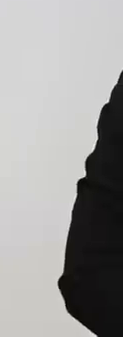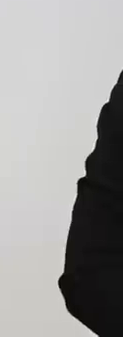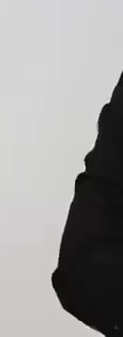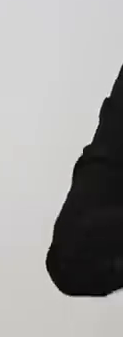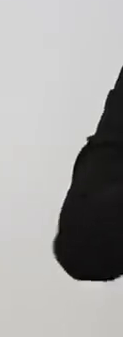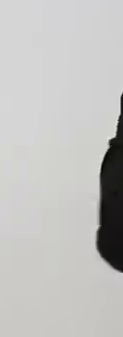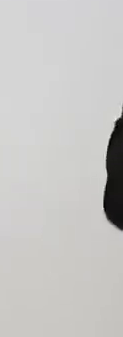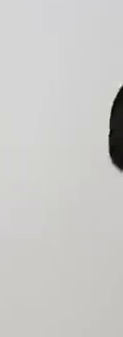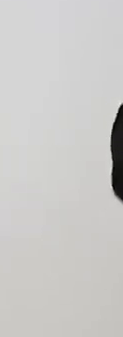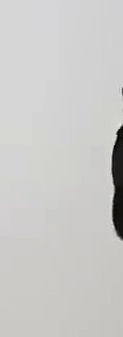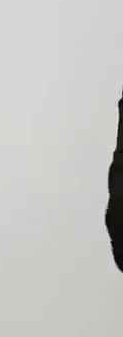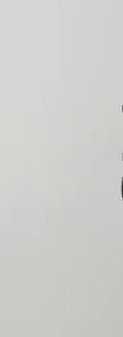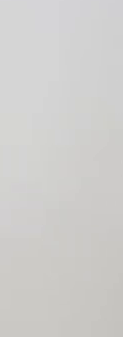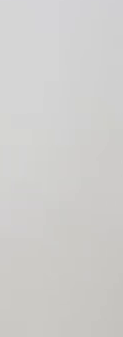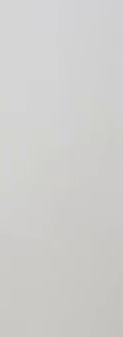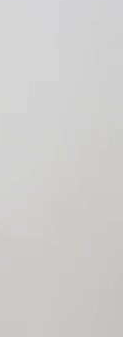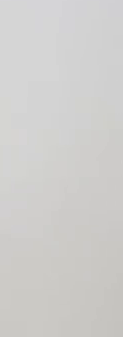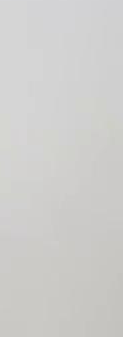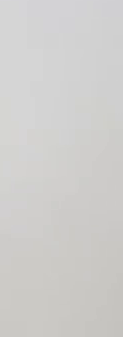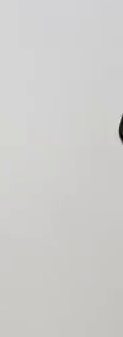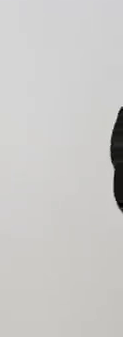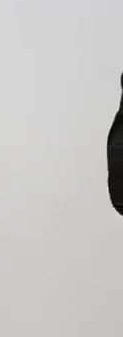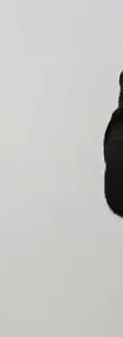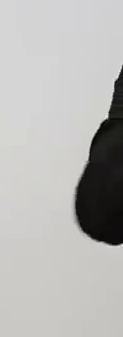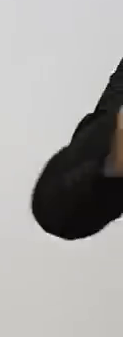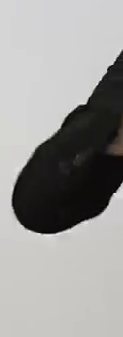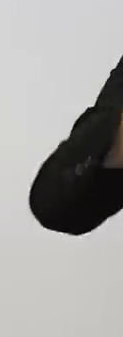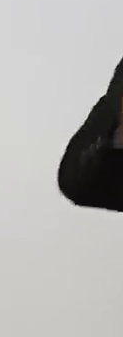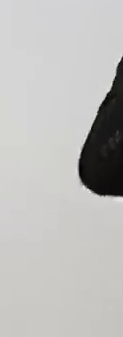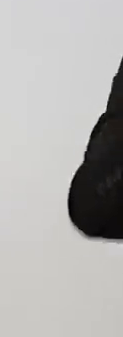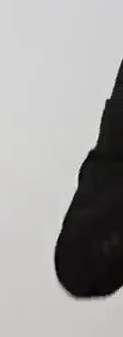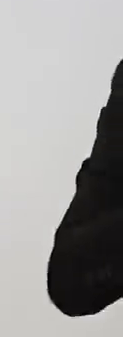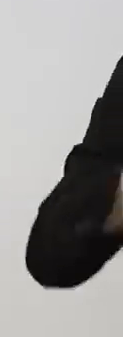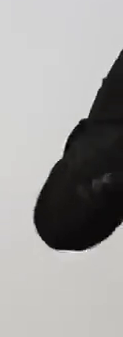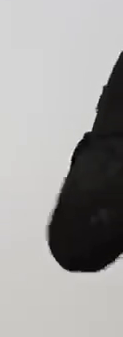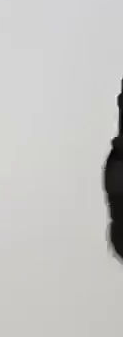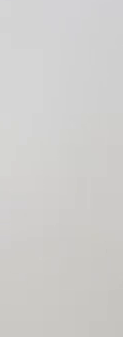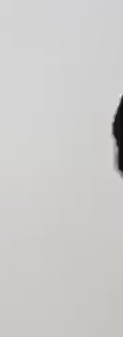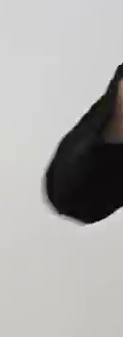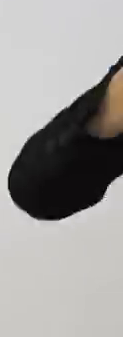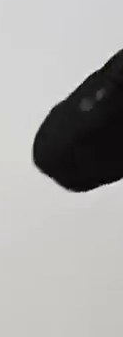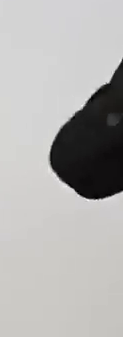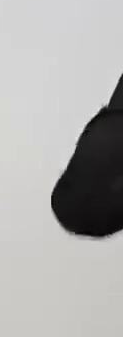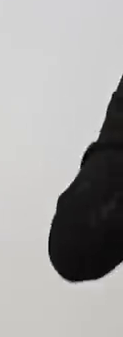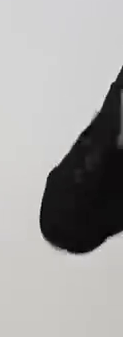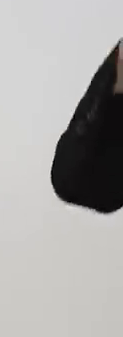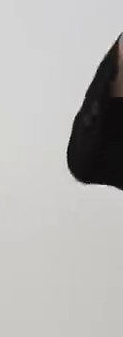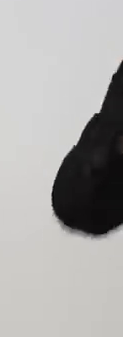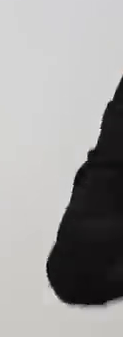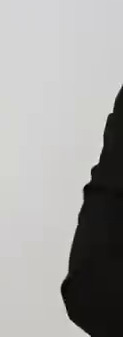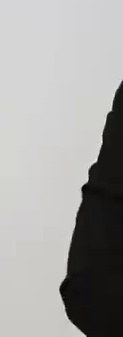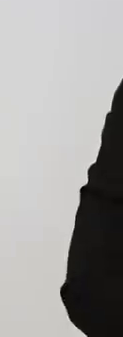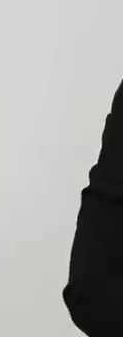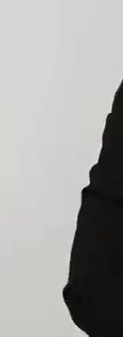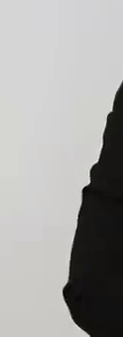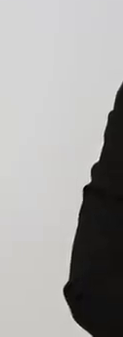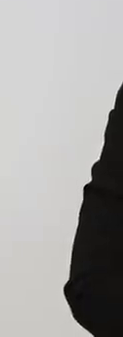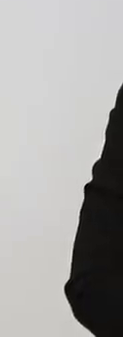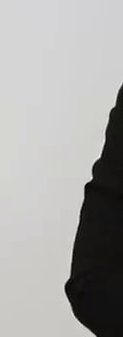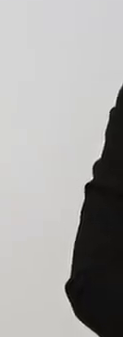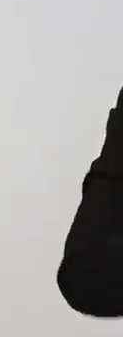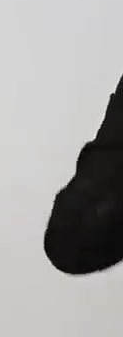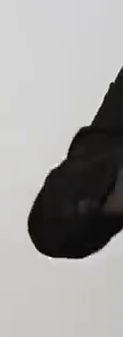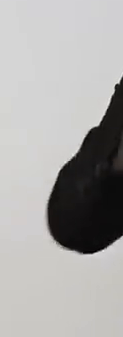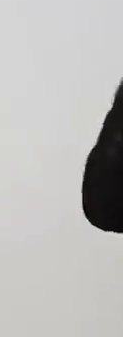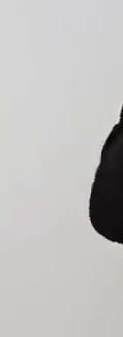우리 과학기술인들의 노력이 결실을 맺을 수 있도록 응원해 주신 국민 여러분, 진심으로 감사합니다.